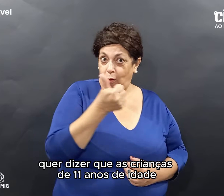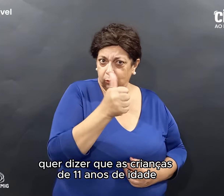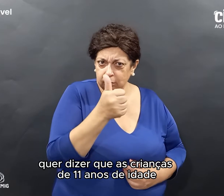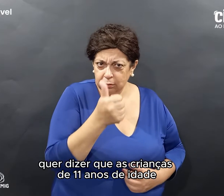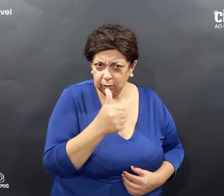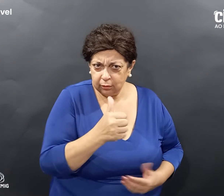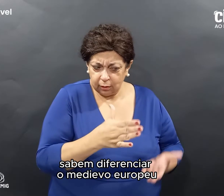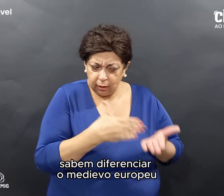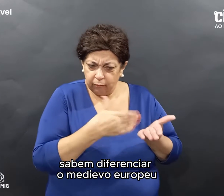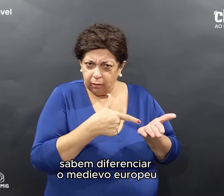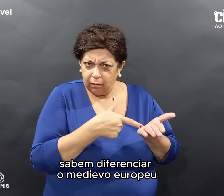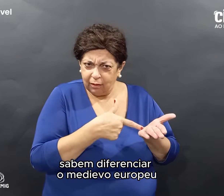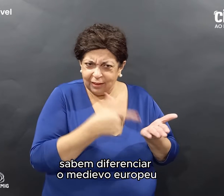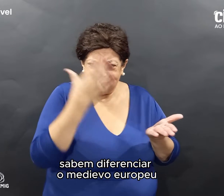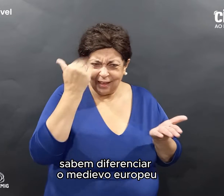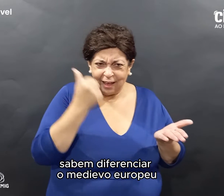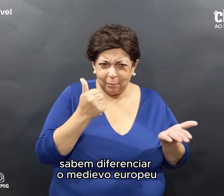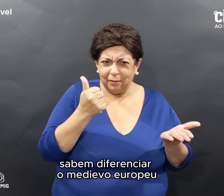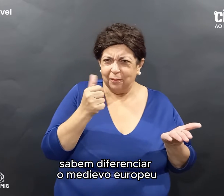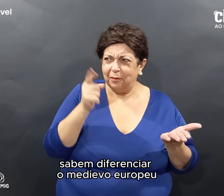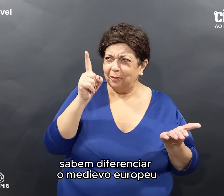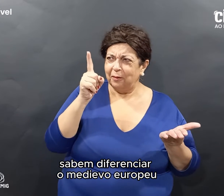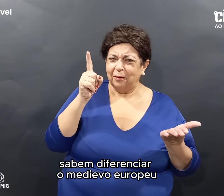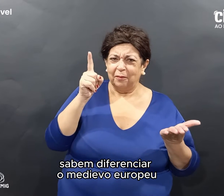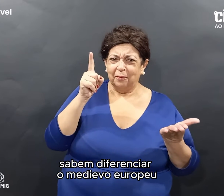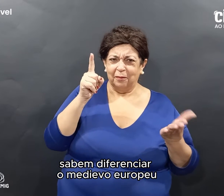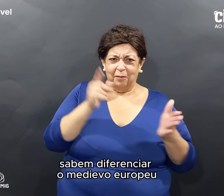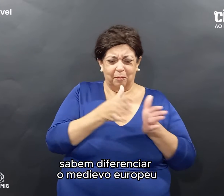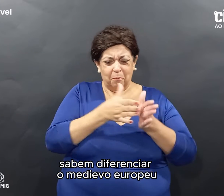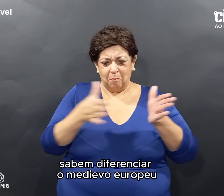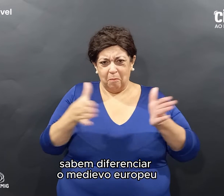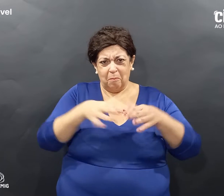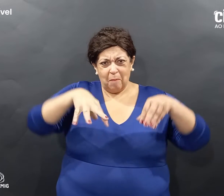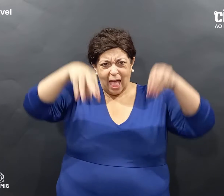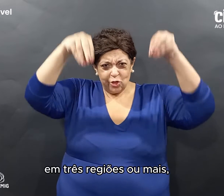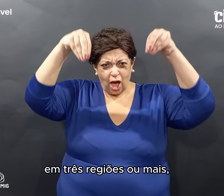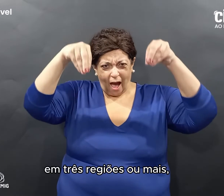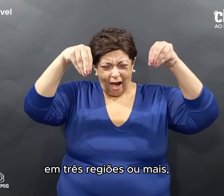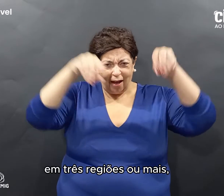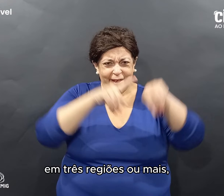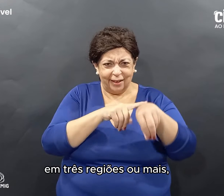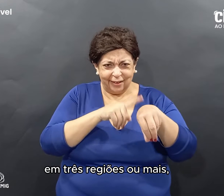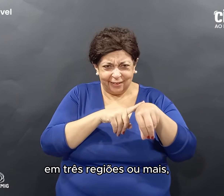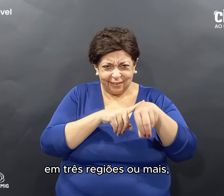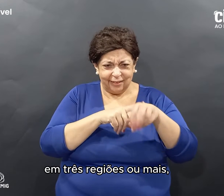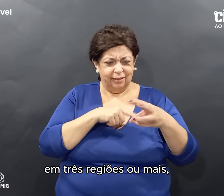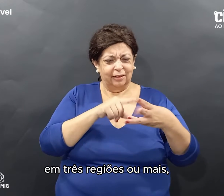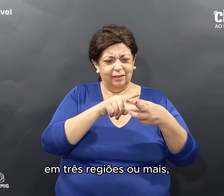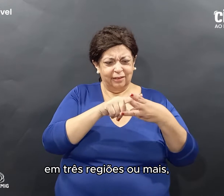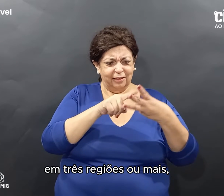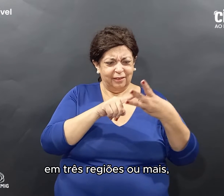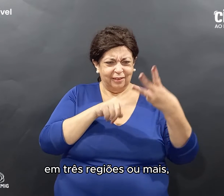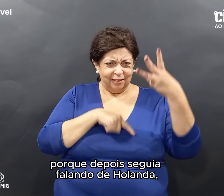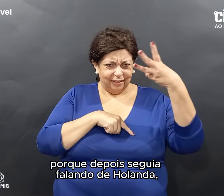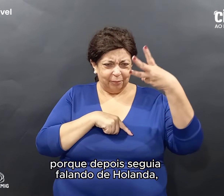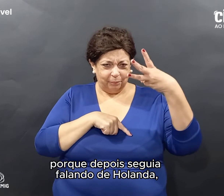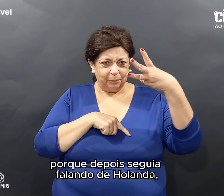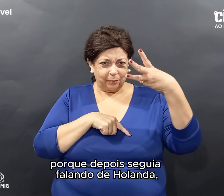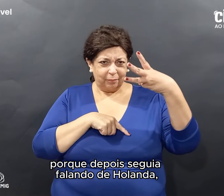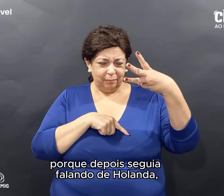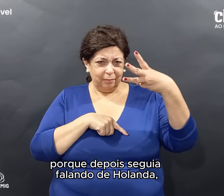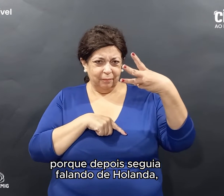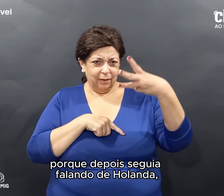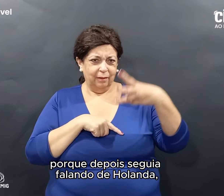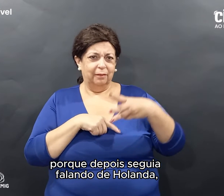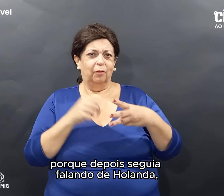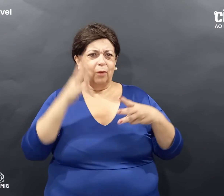de idade sabem diferenciar o medievo europeu em 3 regiões ou mais, né? Porque depois seguia